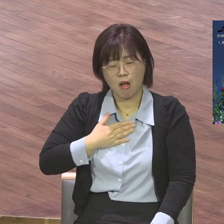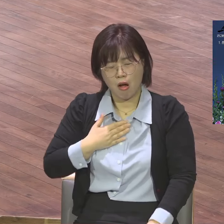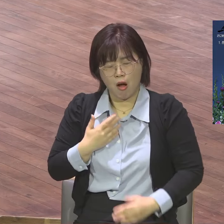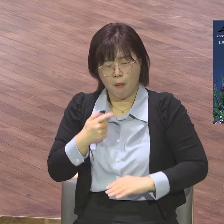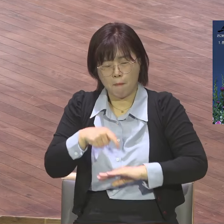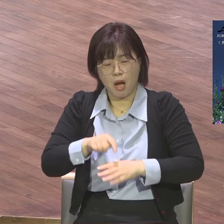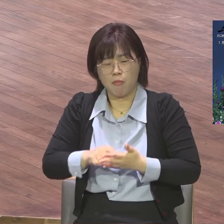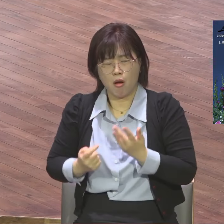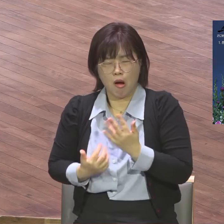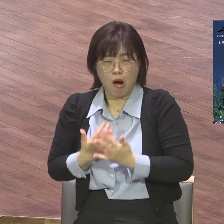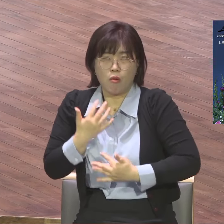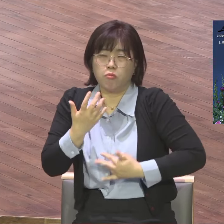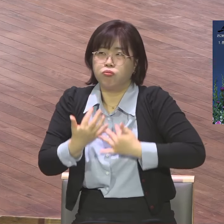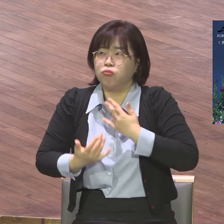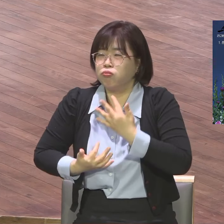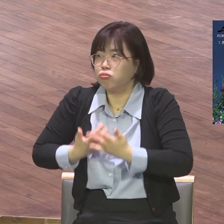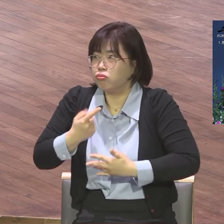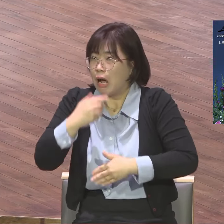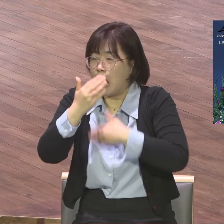솔로몬이 청년들에게.